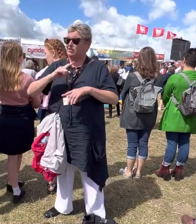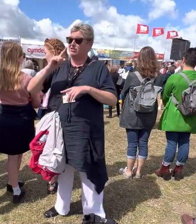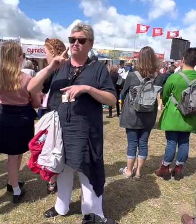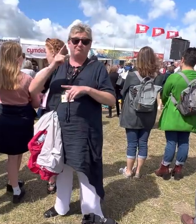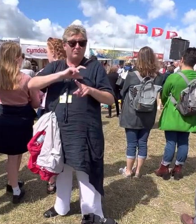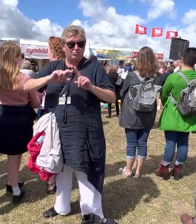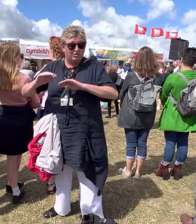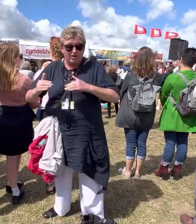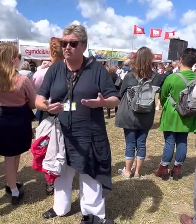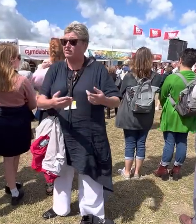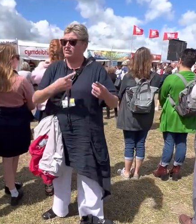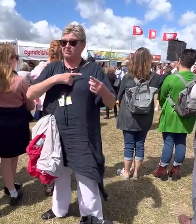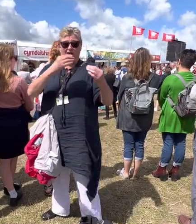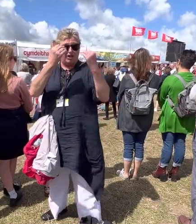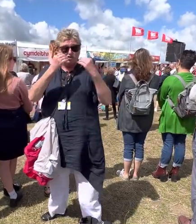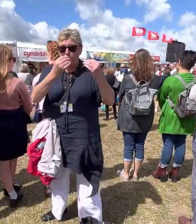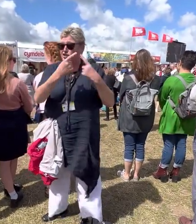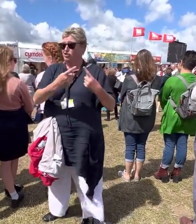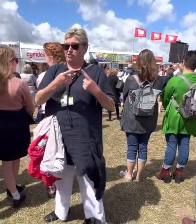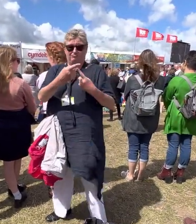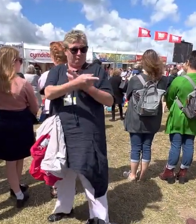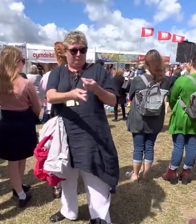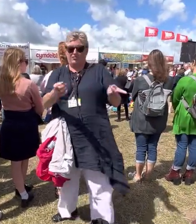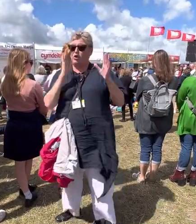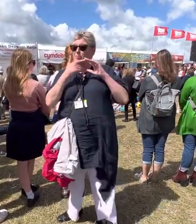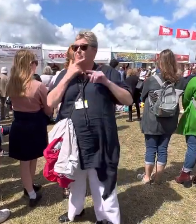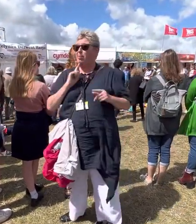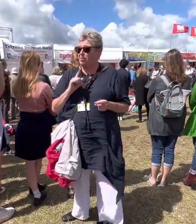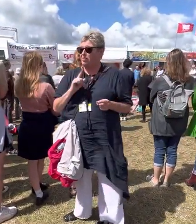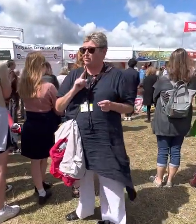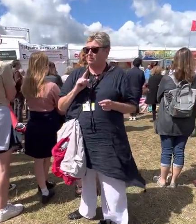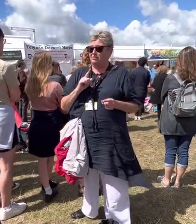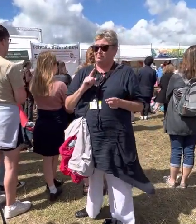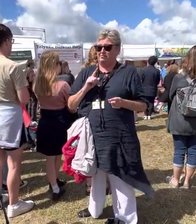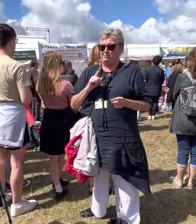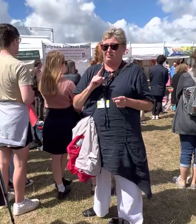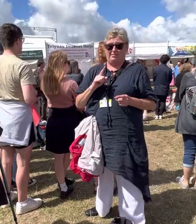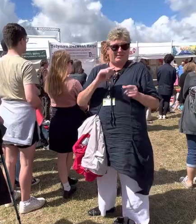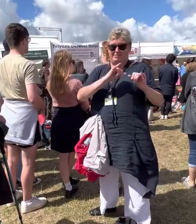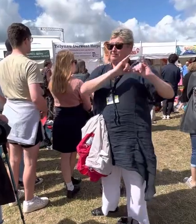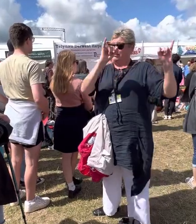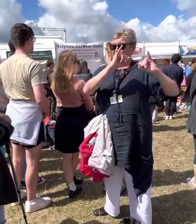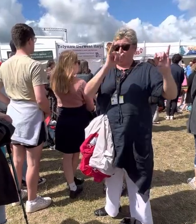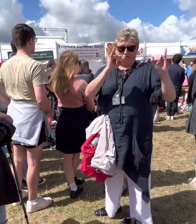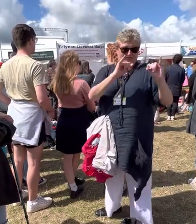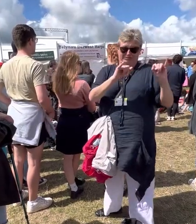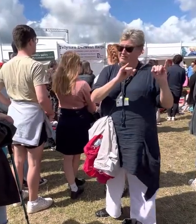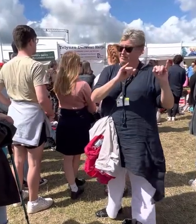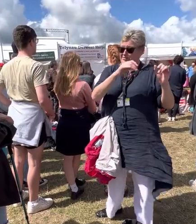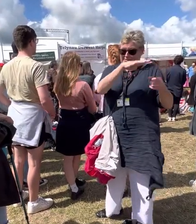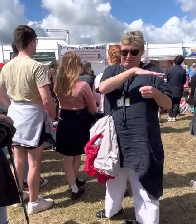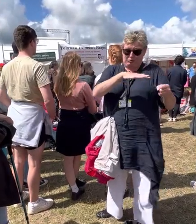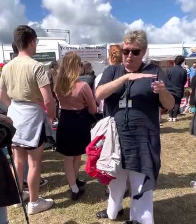ac ar addysg llawer o bobl ifanc. Mae'r argyfwng tai hwn yn achosi difrod gwirioneddol i